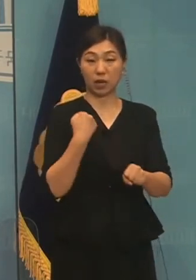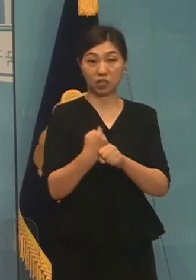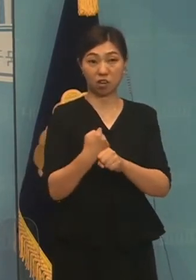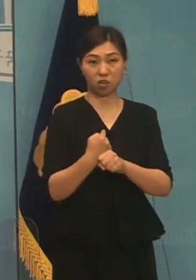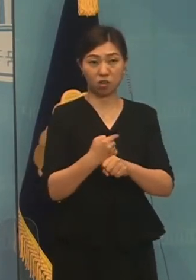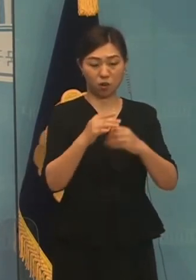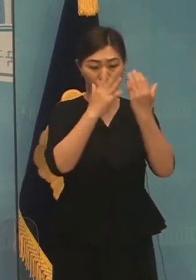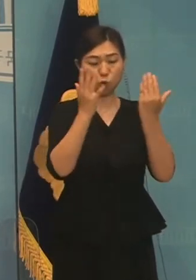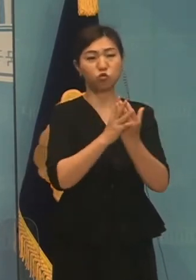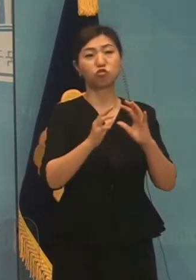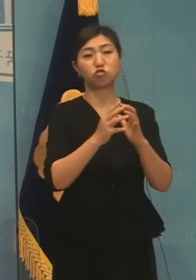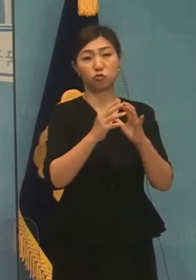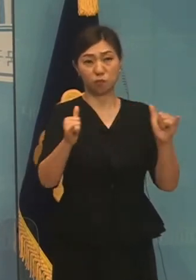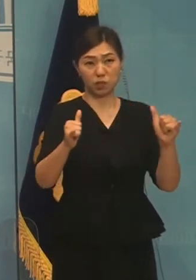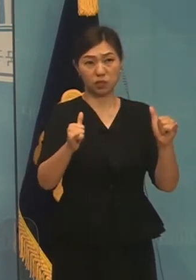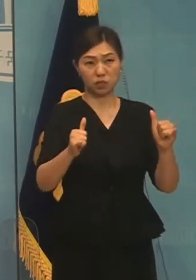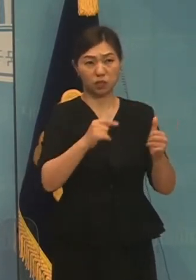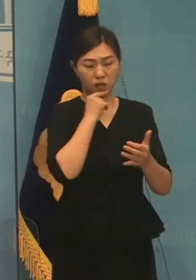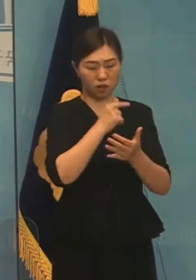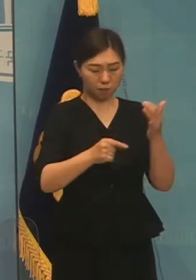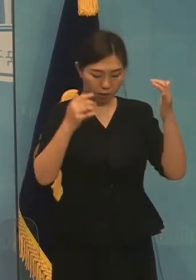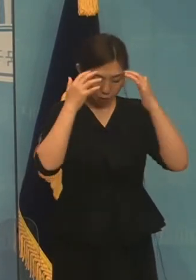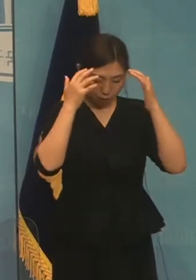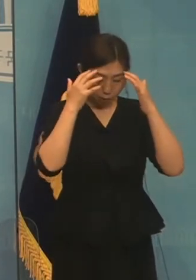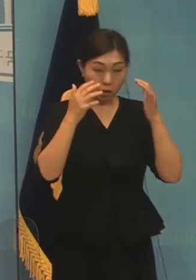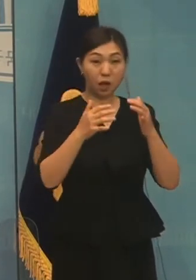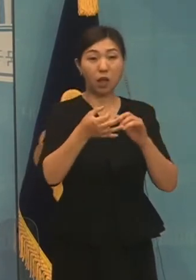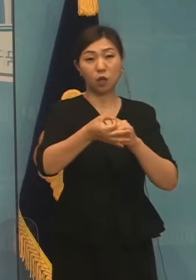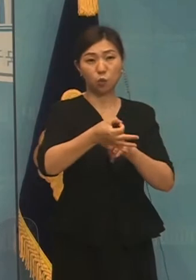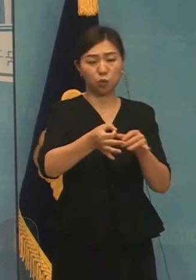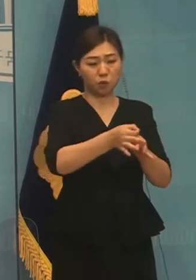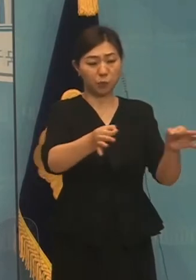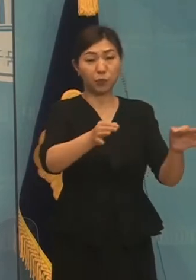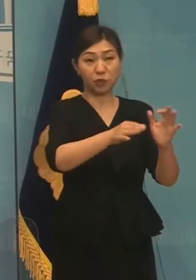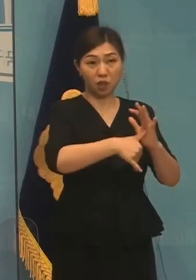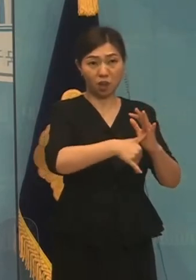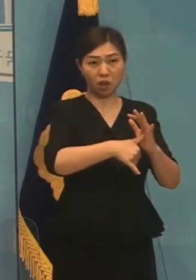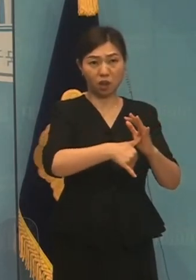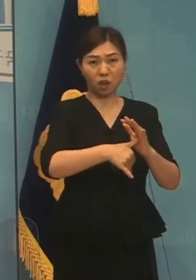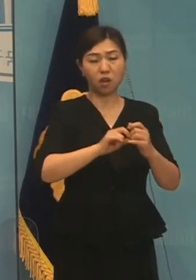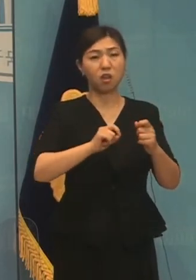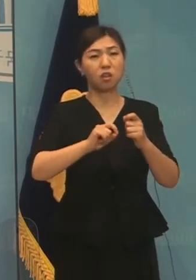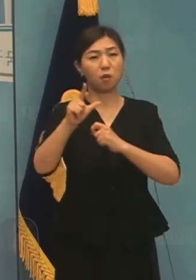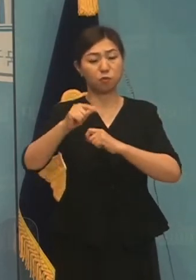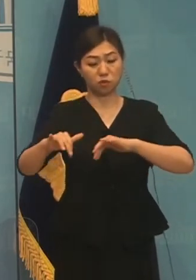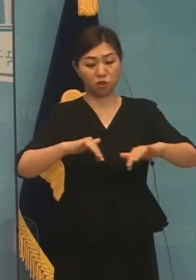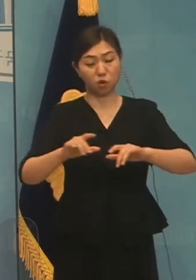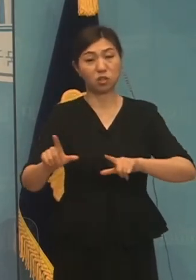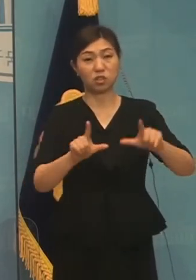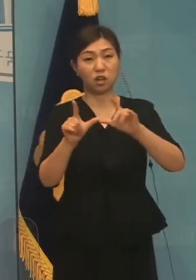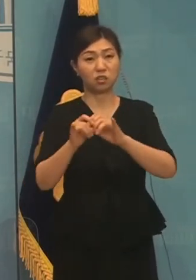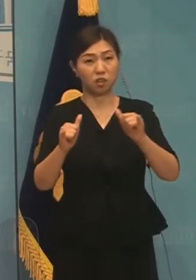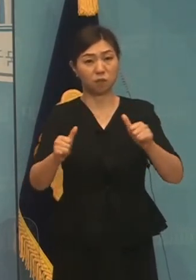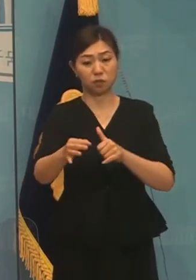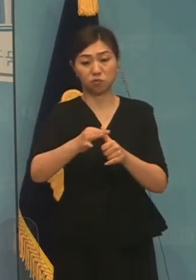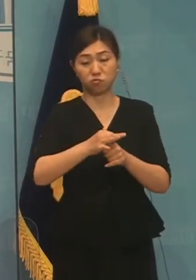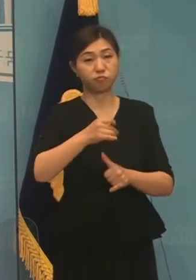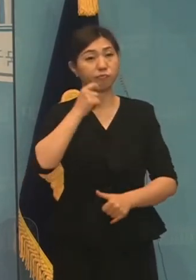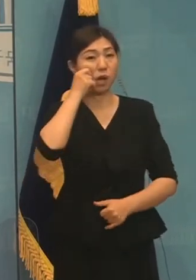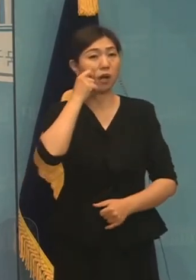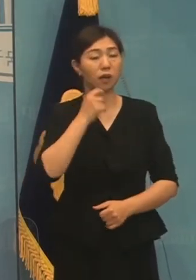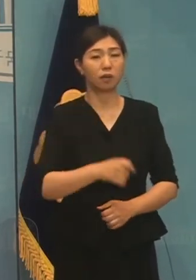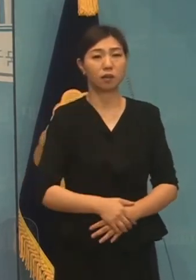재난지원금 지급에 있어서도 대다수 노숙인들은 주소가 불분명하다는 이유로 지급 대상에서 제외된 바